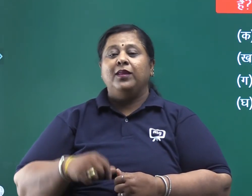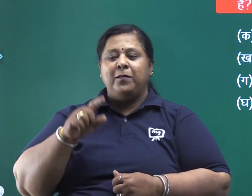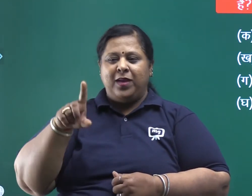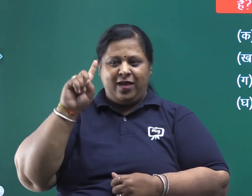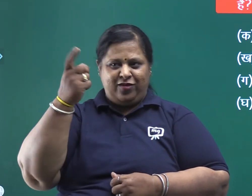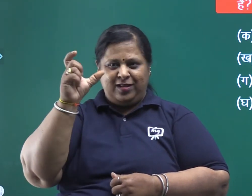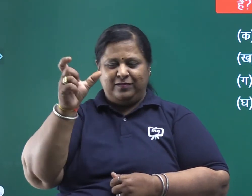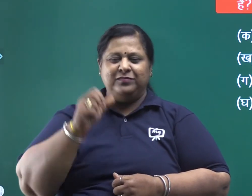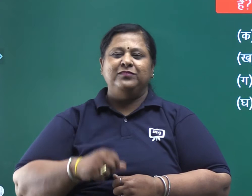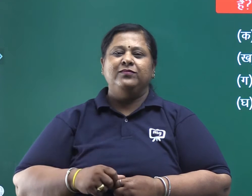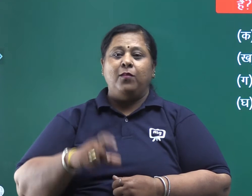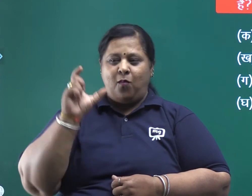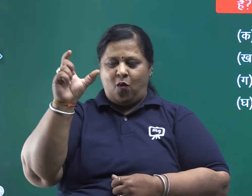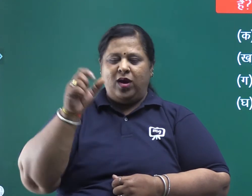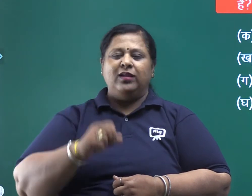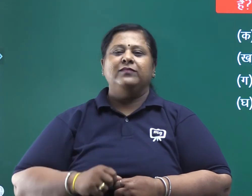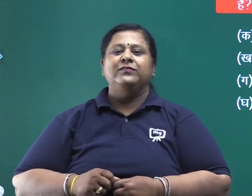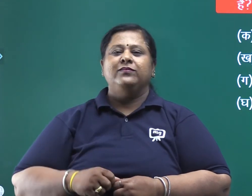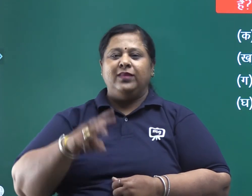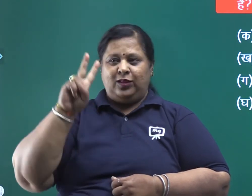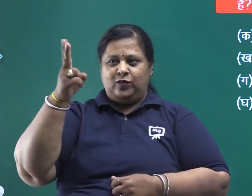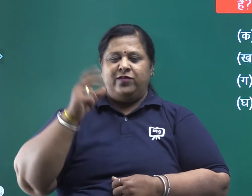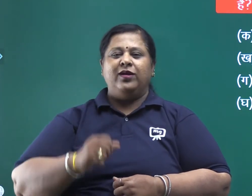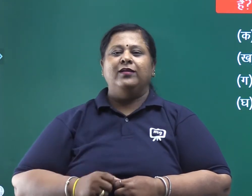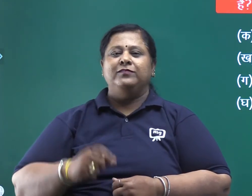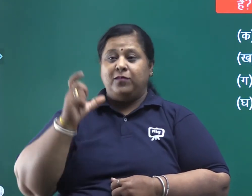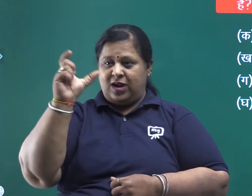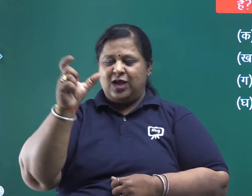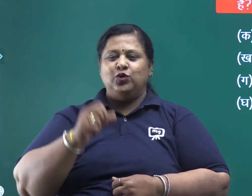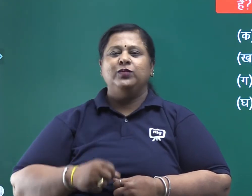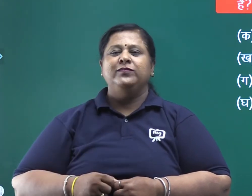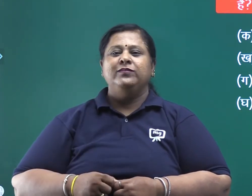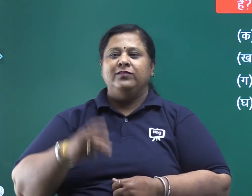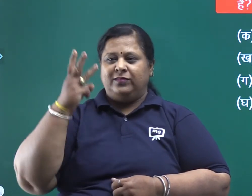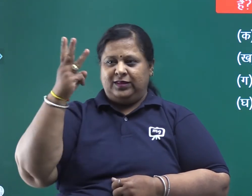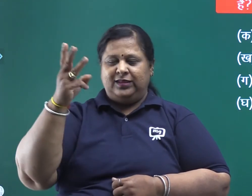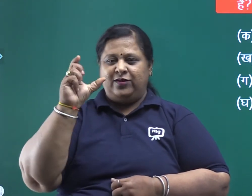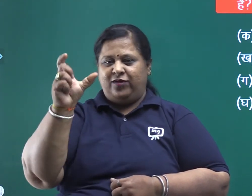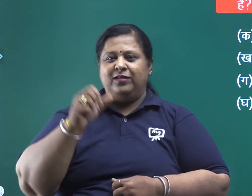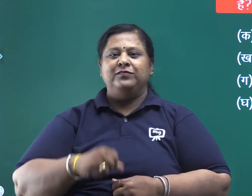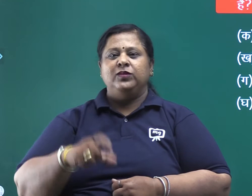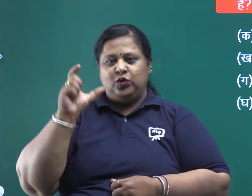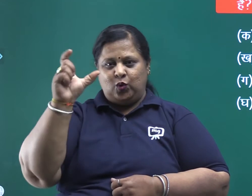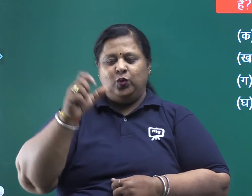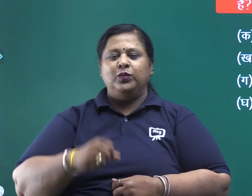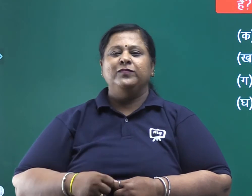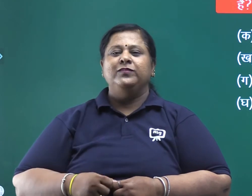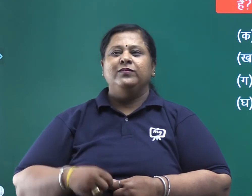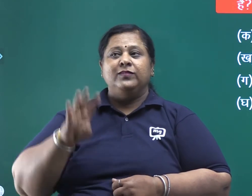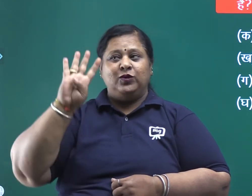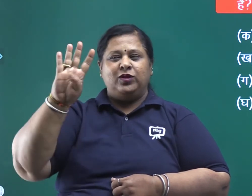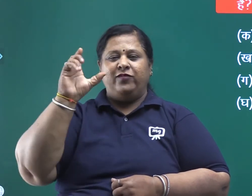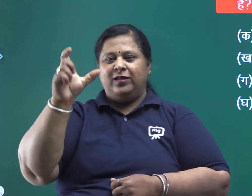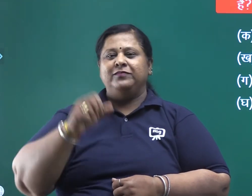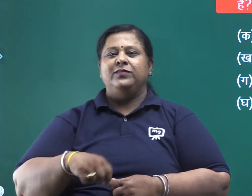पहला विकल्प मोहन, दूसरा विकल्प राजू, तीसरा विकल्प छोटू या